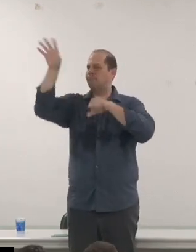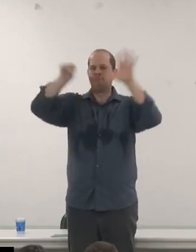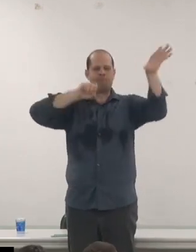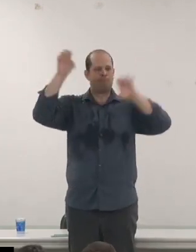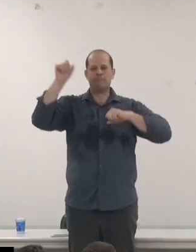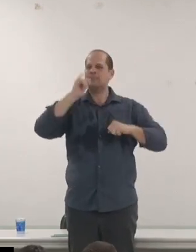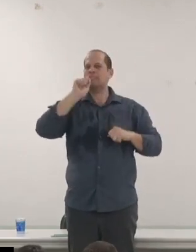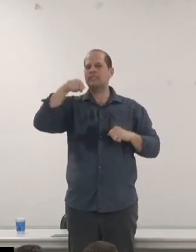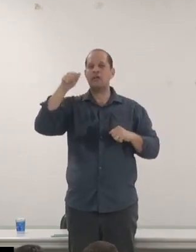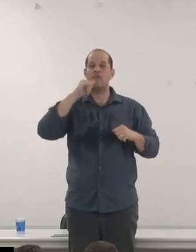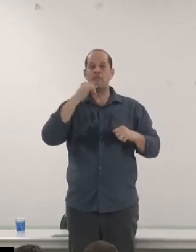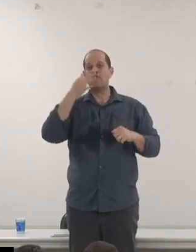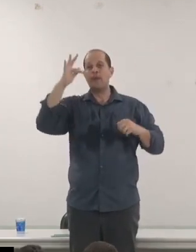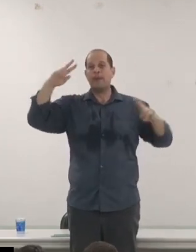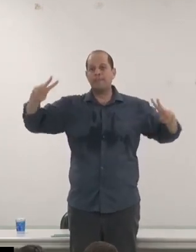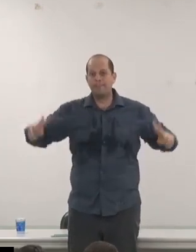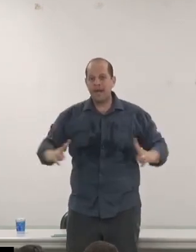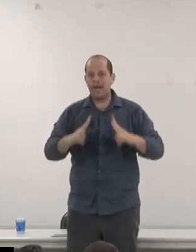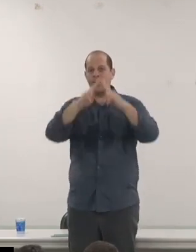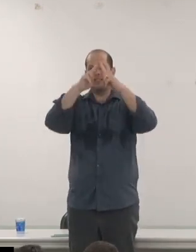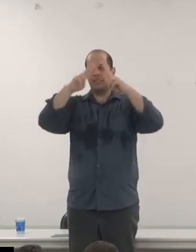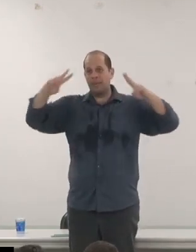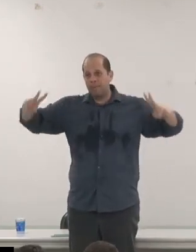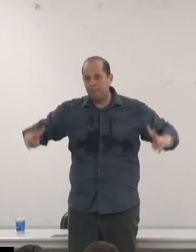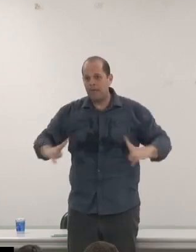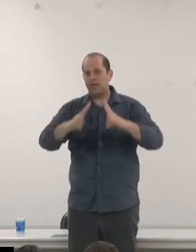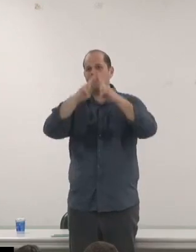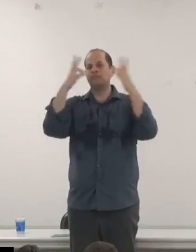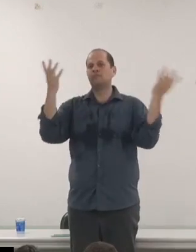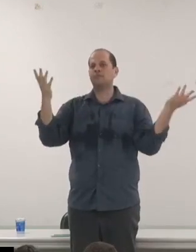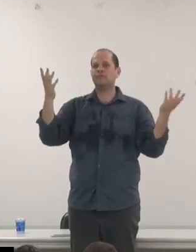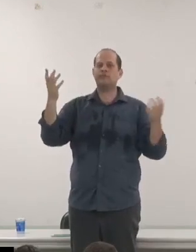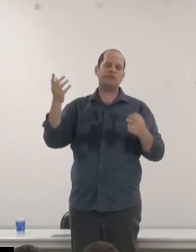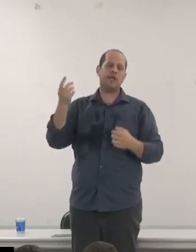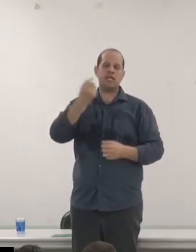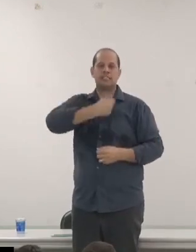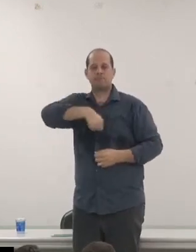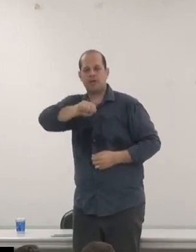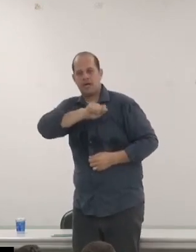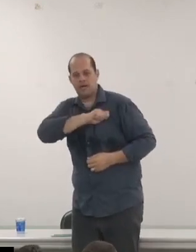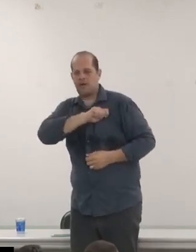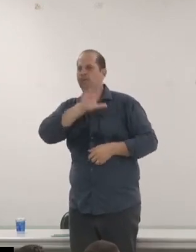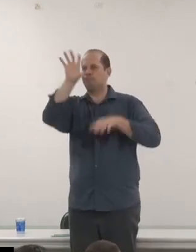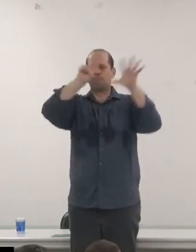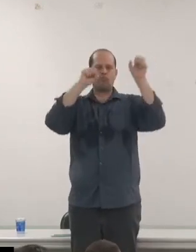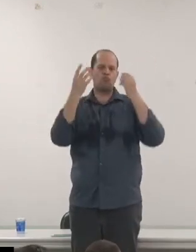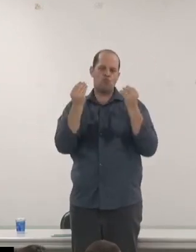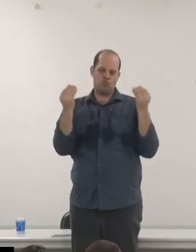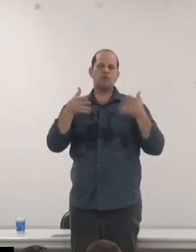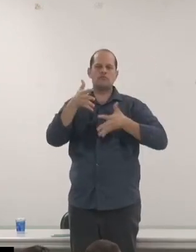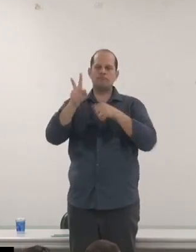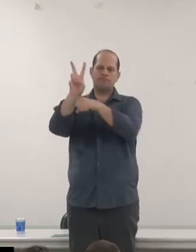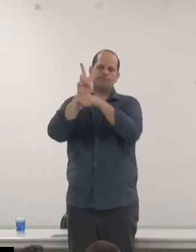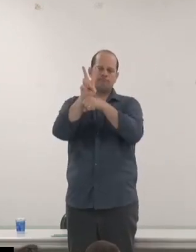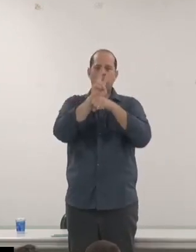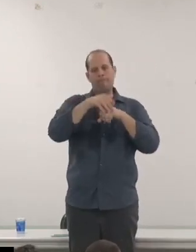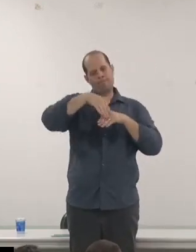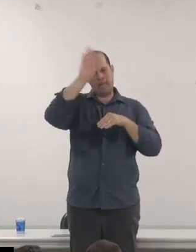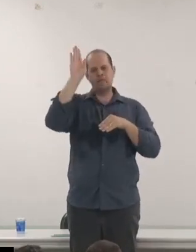cria sinais novos para substantivos próprios de uma forma geral. Então, Paris, por exemplo, o sinal que a gente usa aqui é o mesmo sinal que